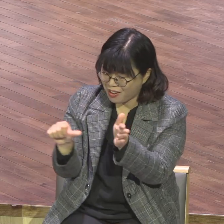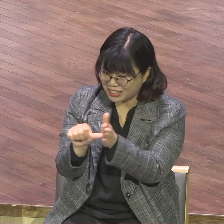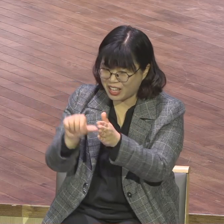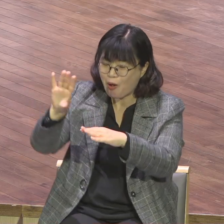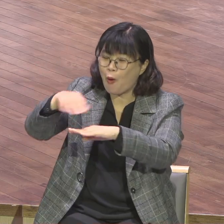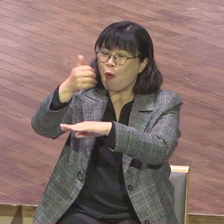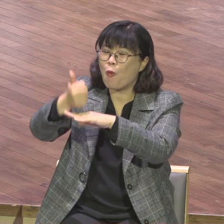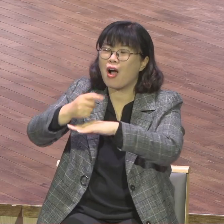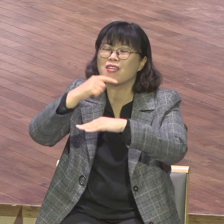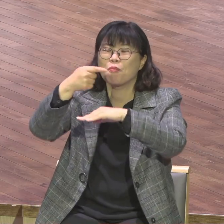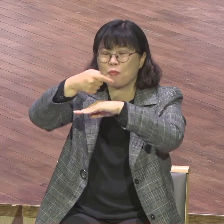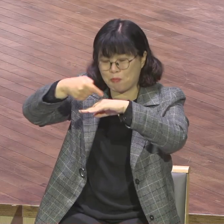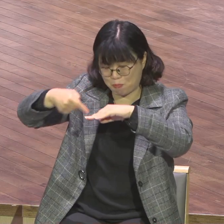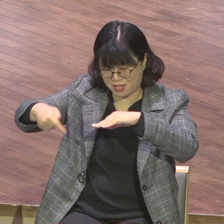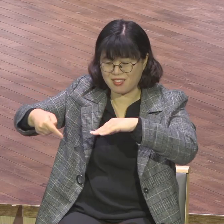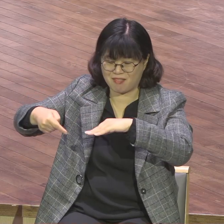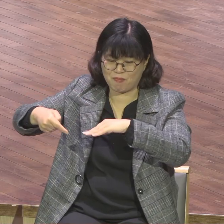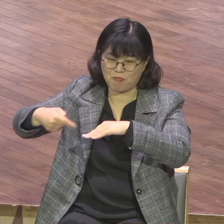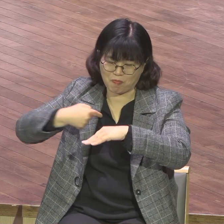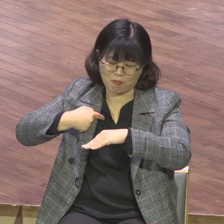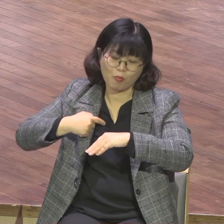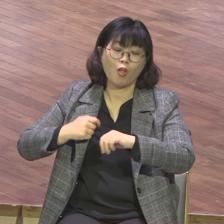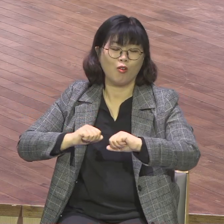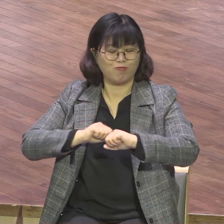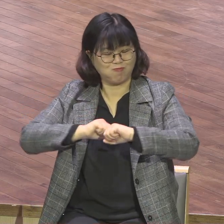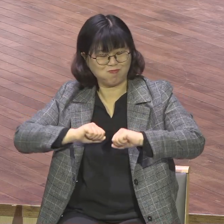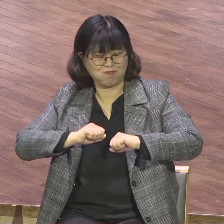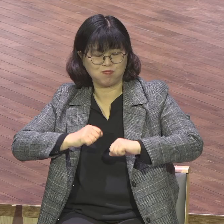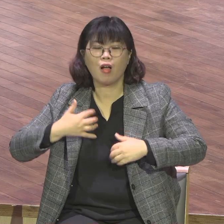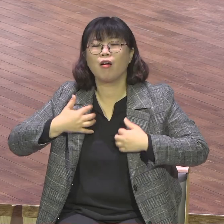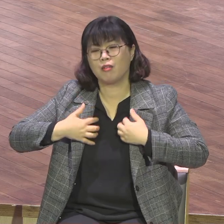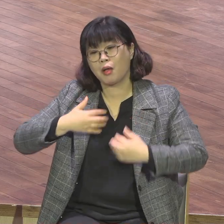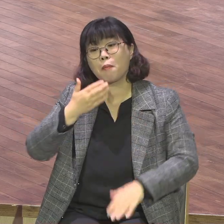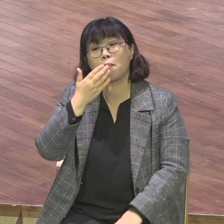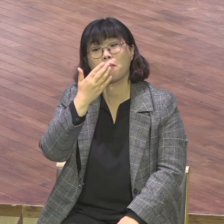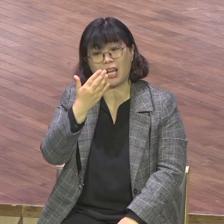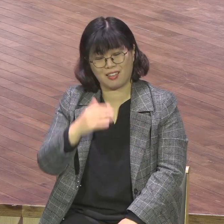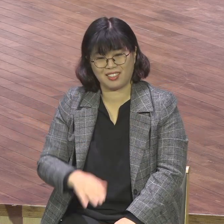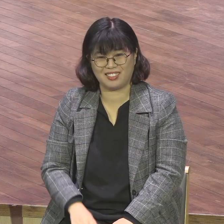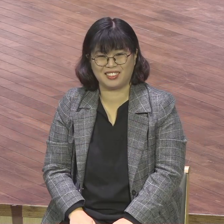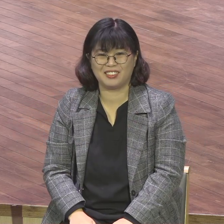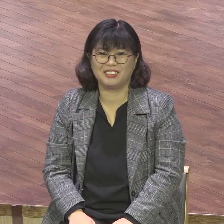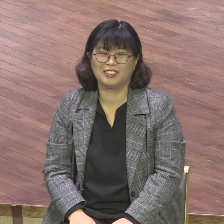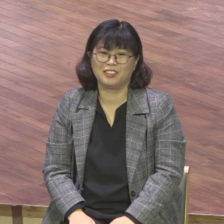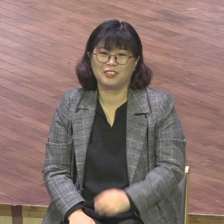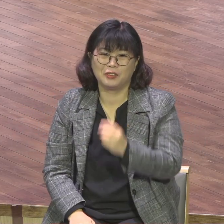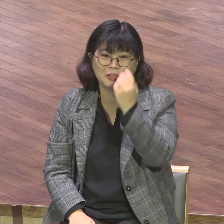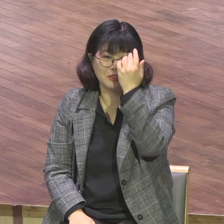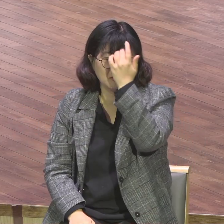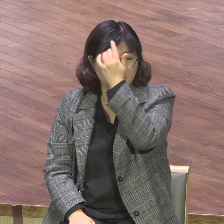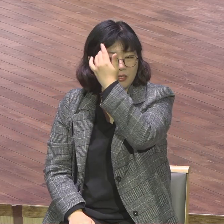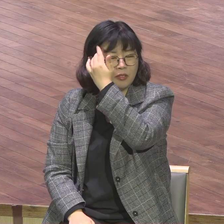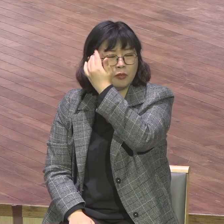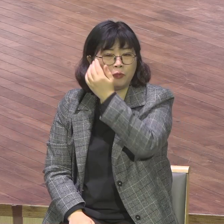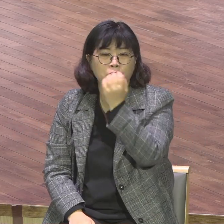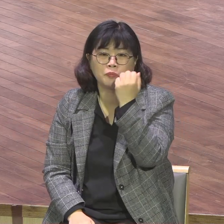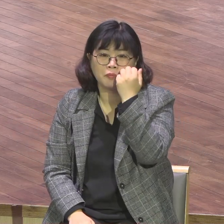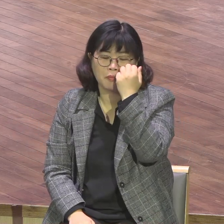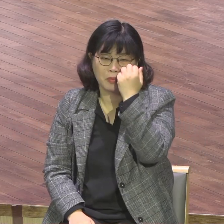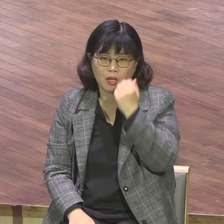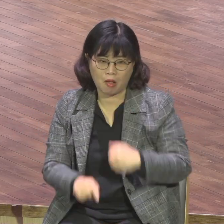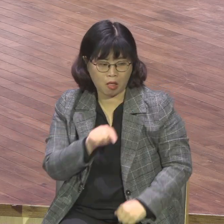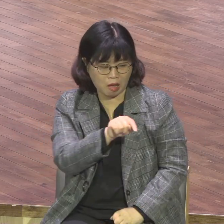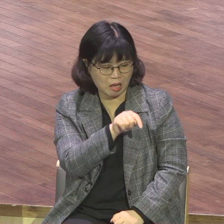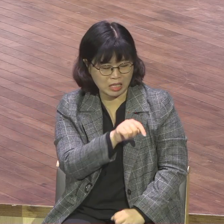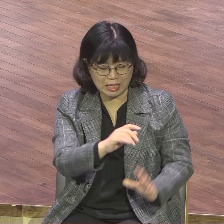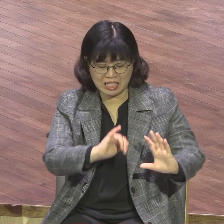영원합니다. 이걸 사람들이 잘 인식을 못하고 느끼지 못하고 누리지 못해요. 이 무한한 가치,